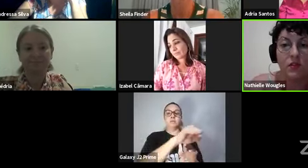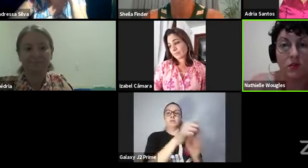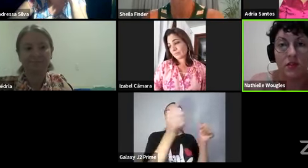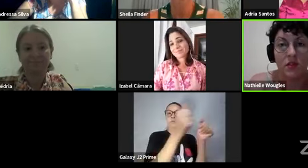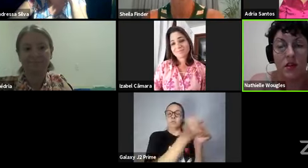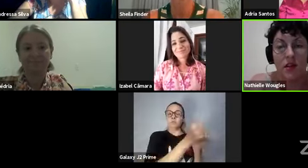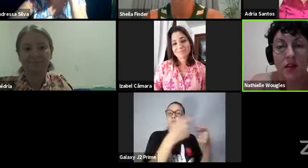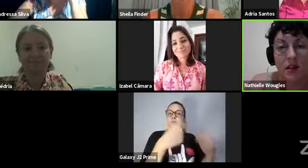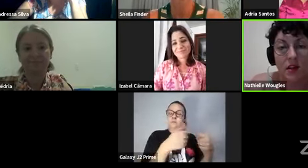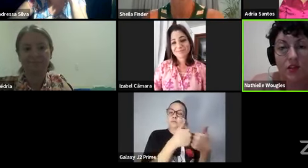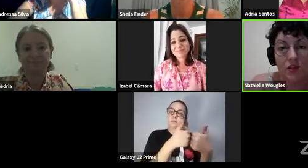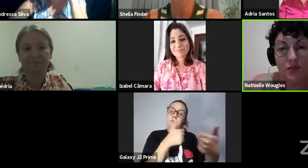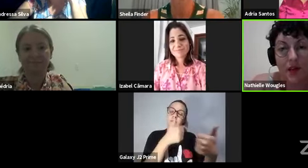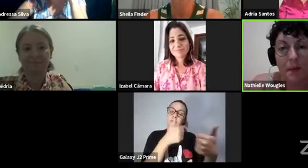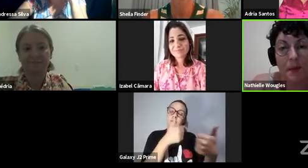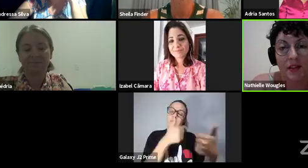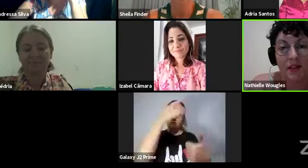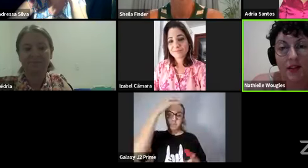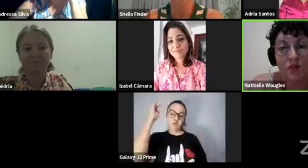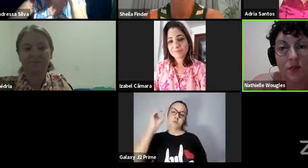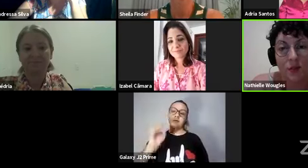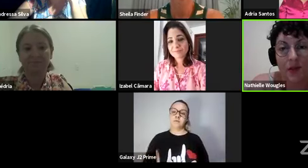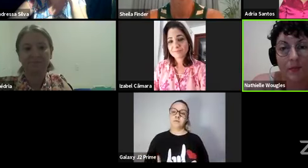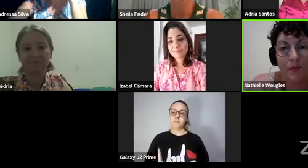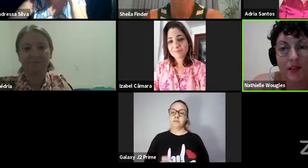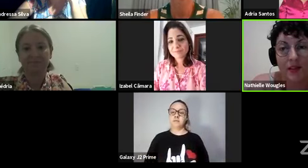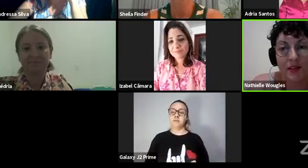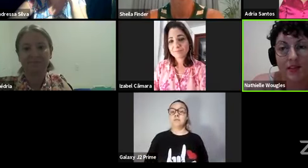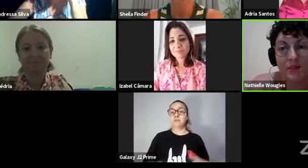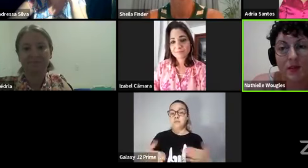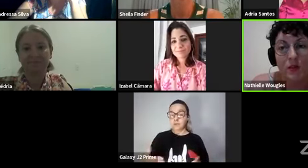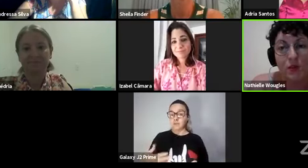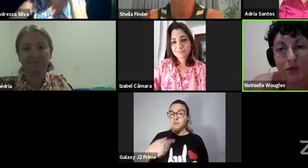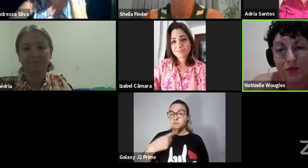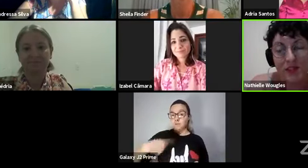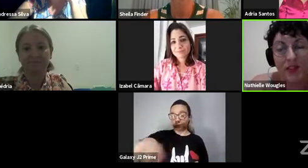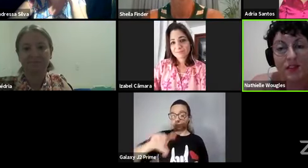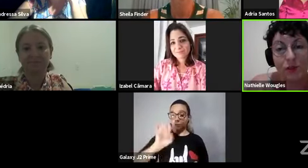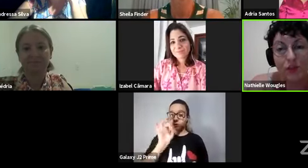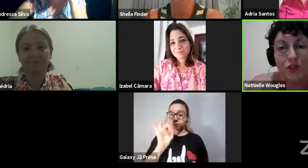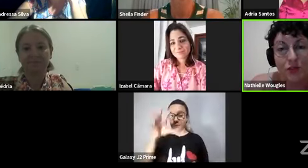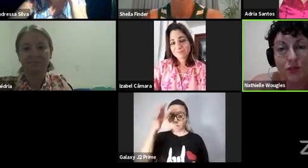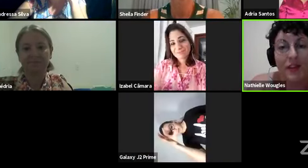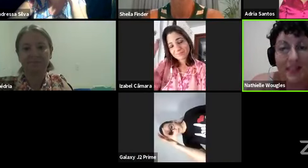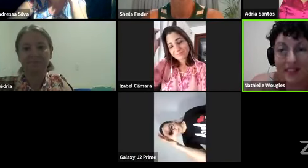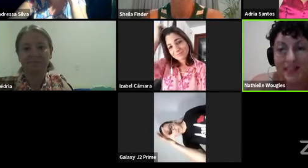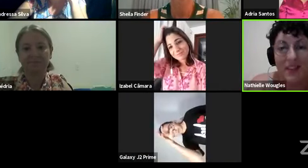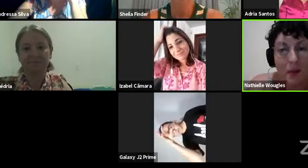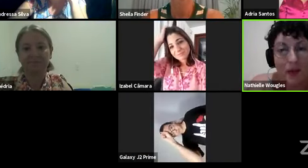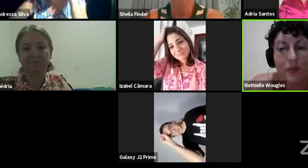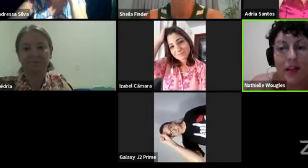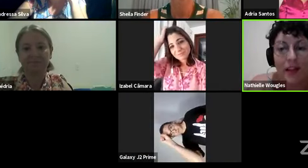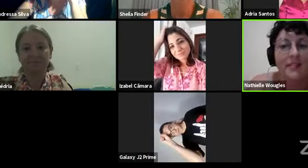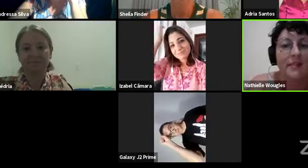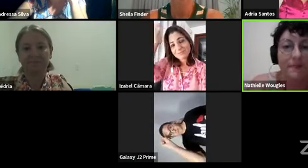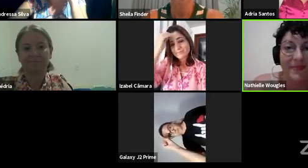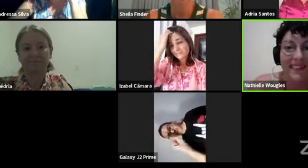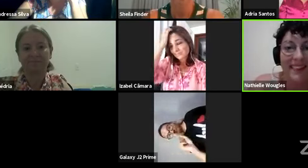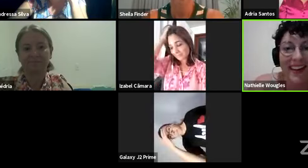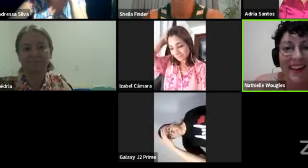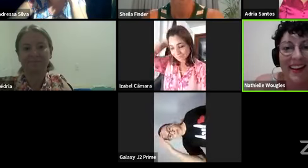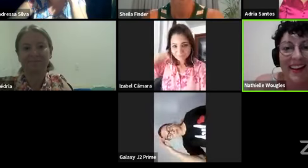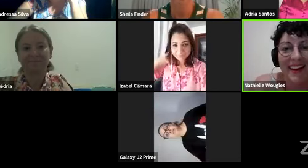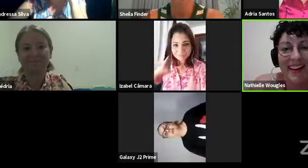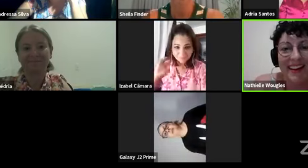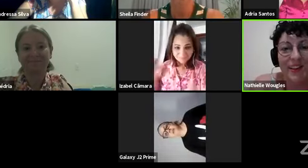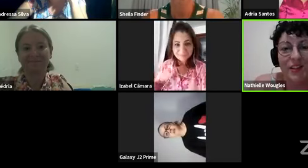dessas pessoas. E a gente só vai aprender sobre pessoas com deficiência quando a gente ouvi-las e estar perto delas,